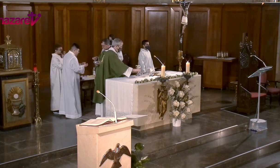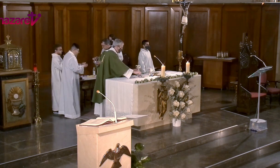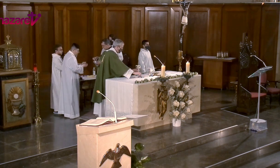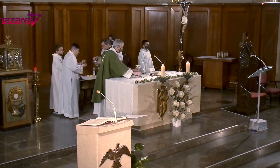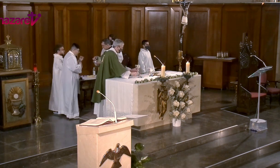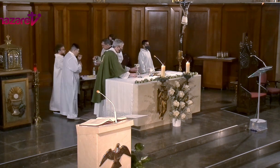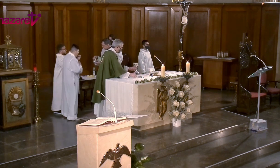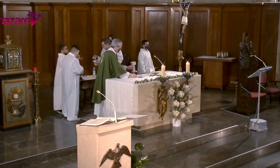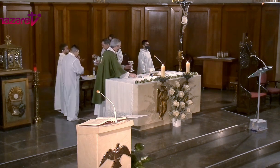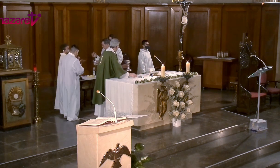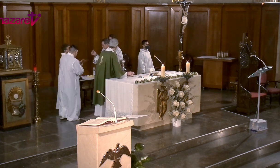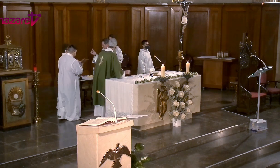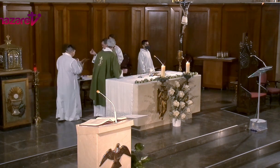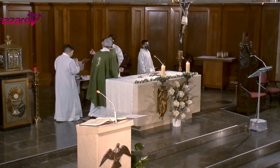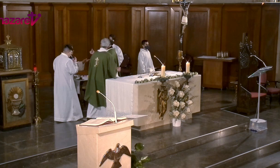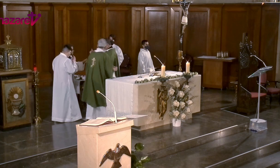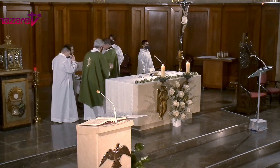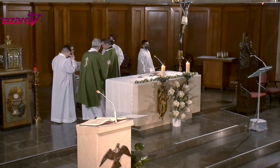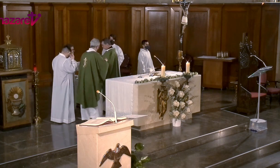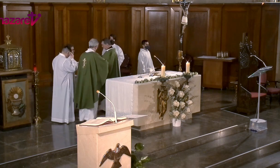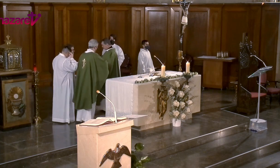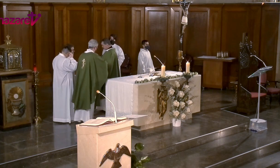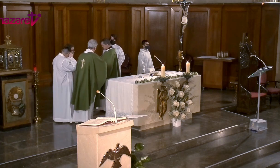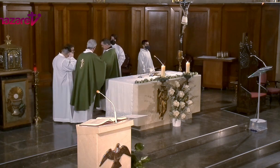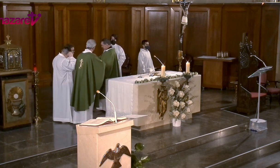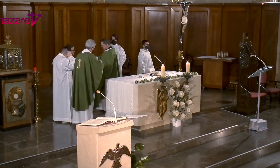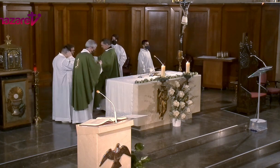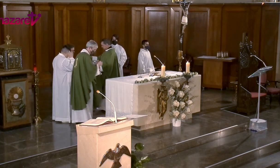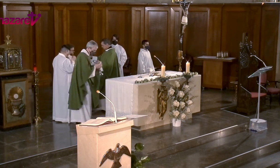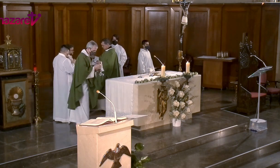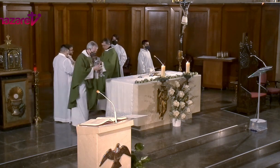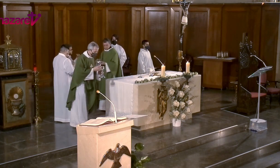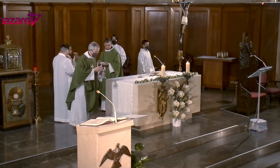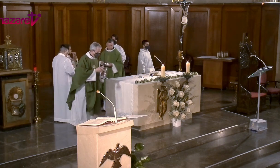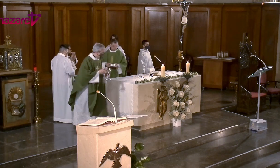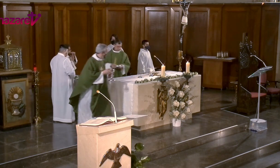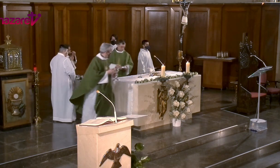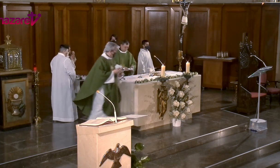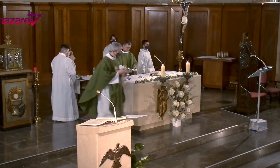mas tu palabra engendra fe rendida.